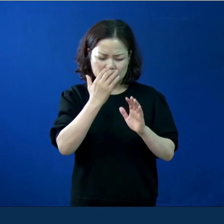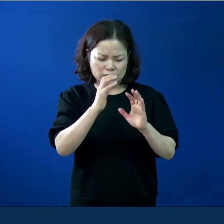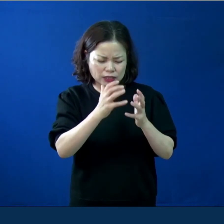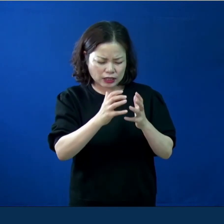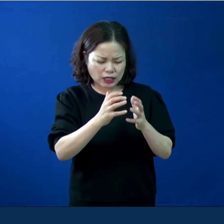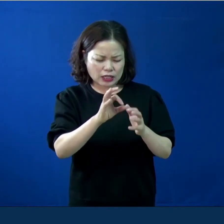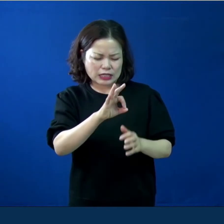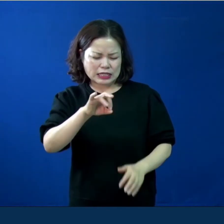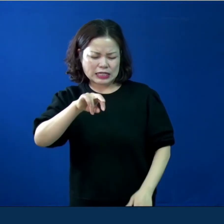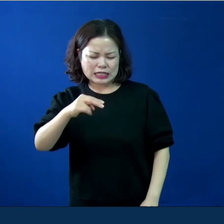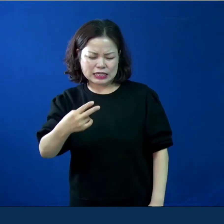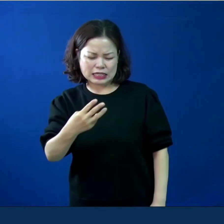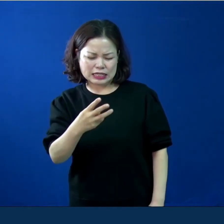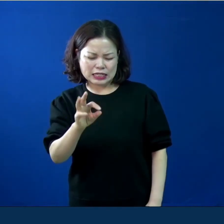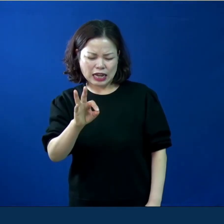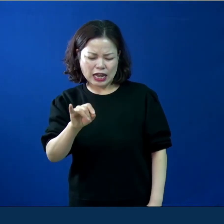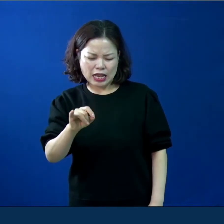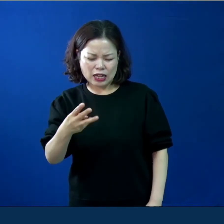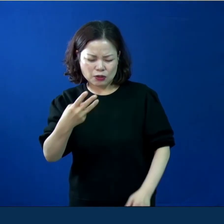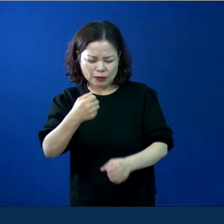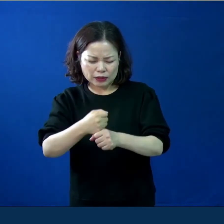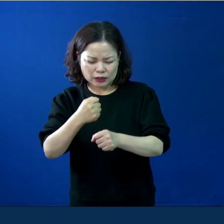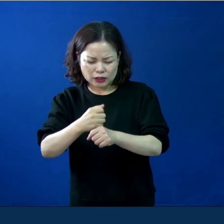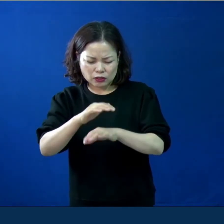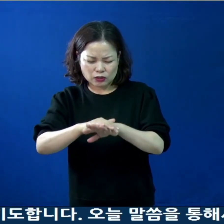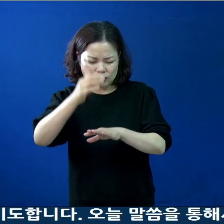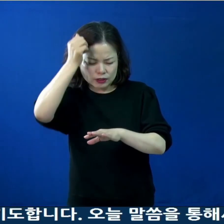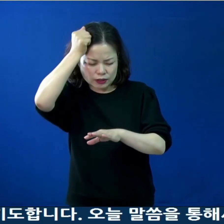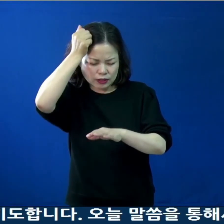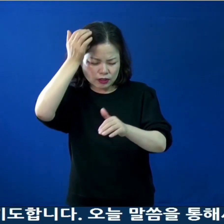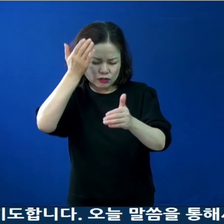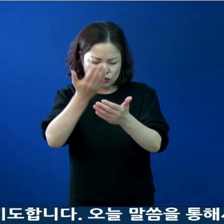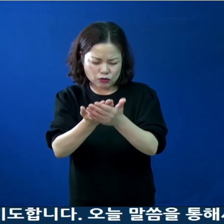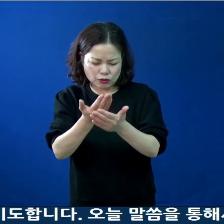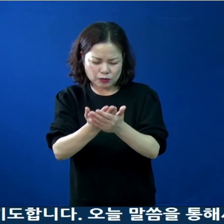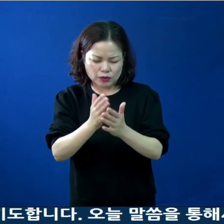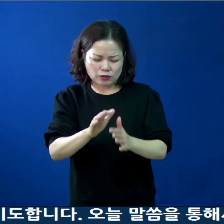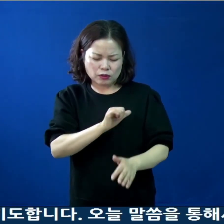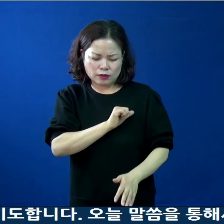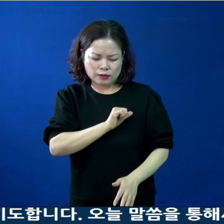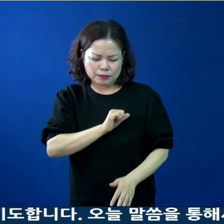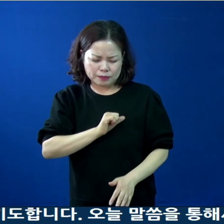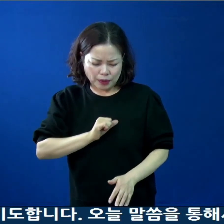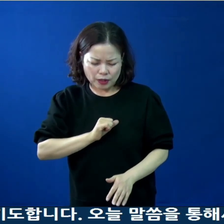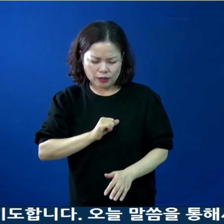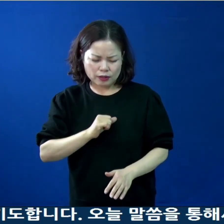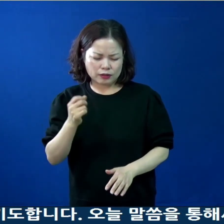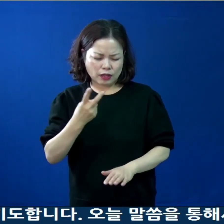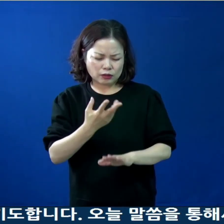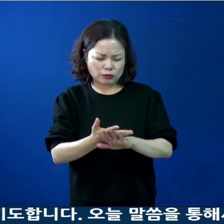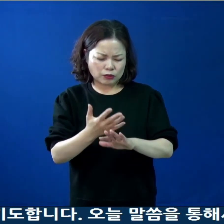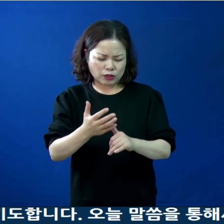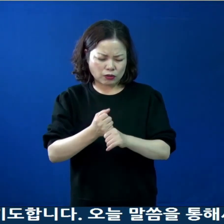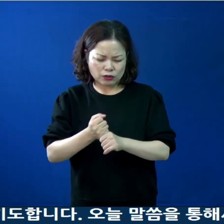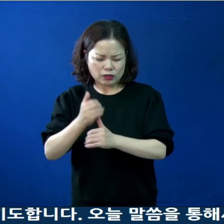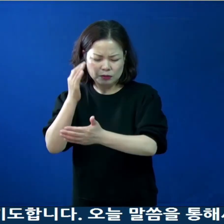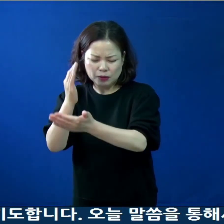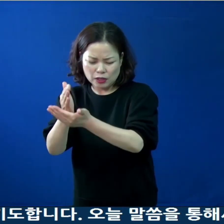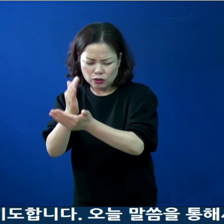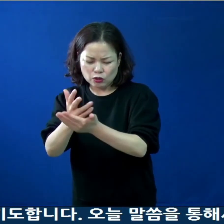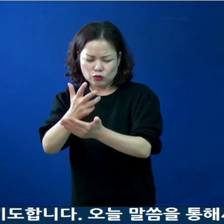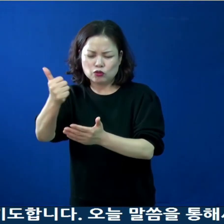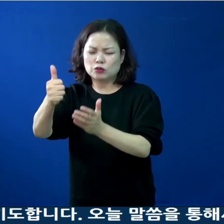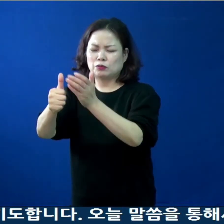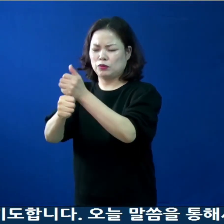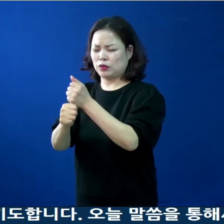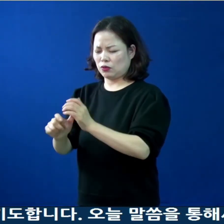만들어 가시는 하나님의 손길이 있음을 기억하게 하여 주시옵소서. 오늘도 인내하며 이제 다른 것 붙들고 늘어지지 않고 주님